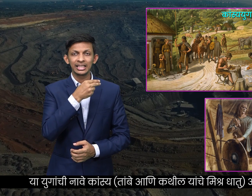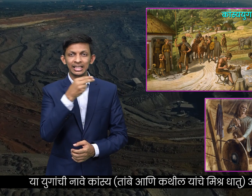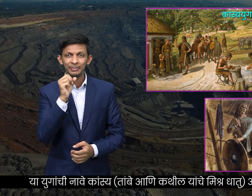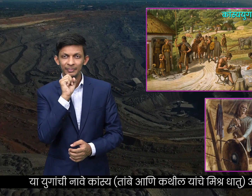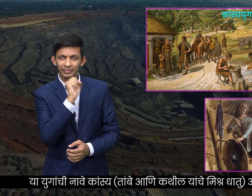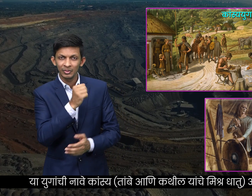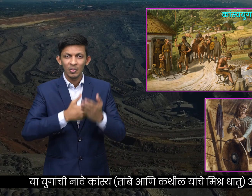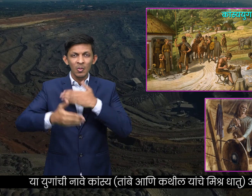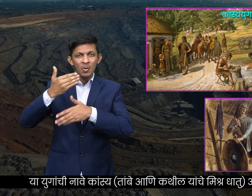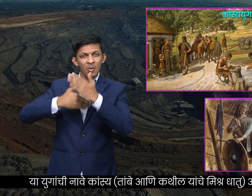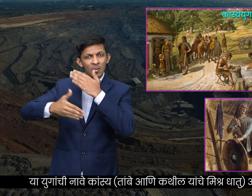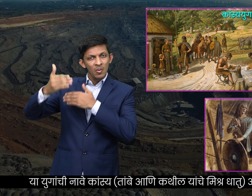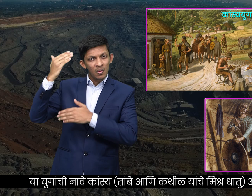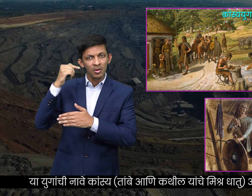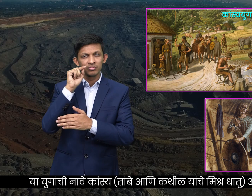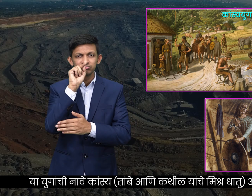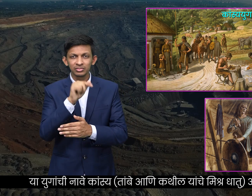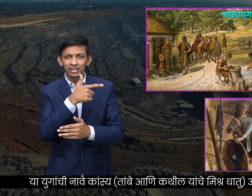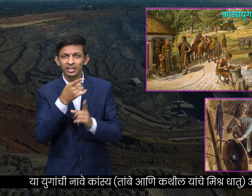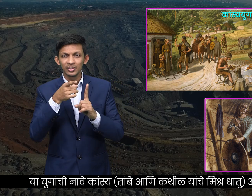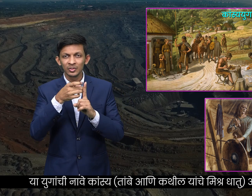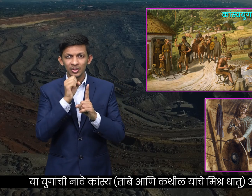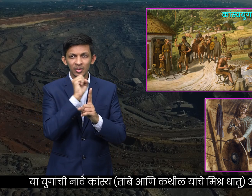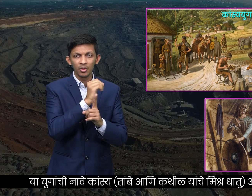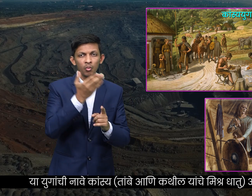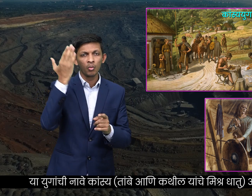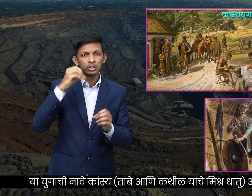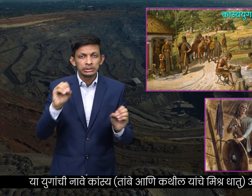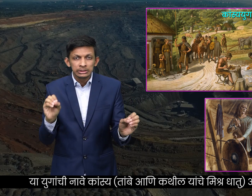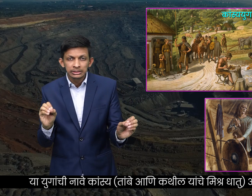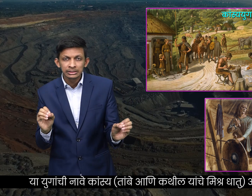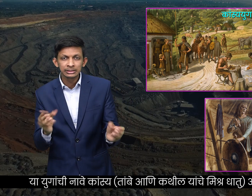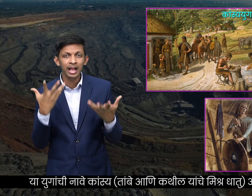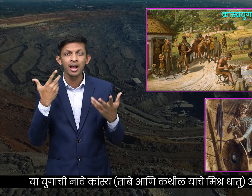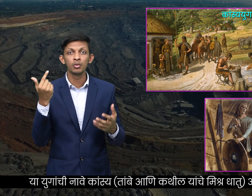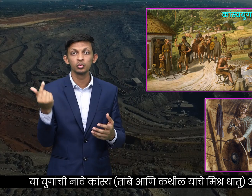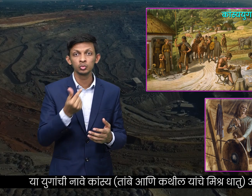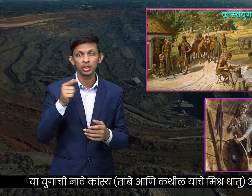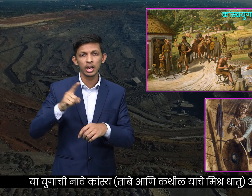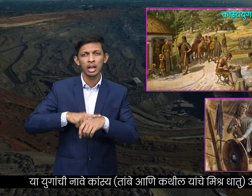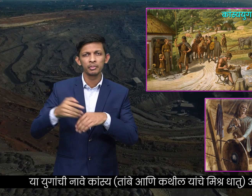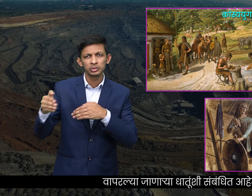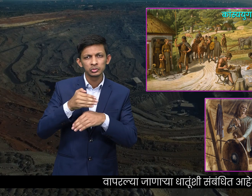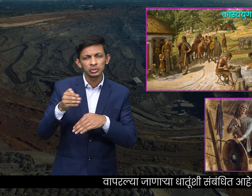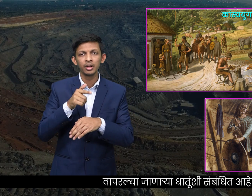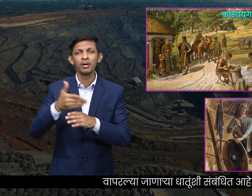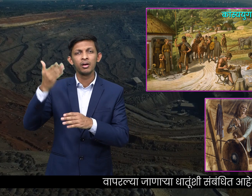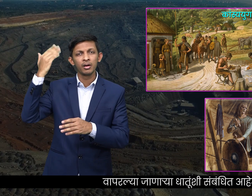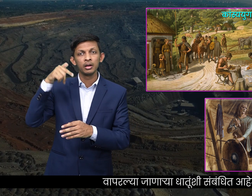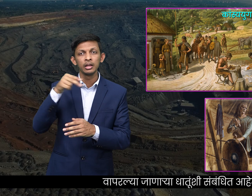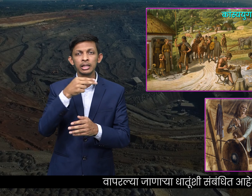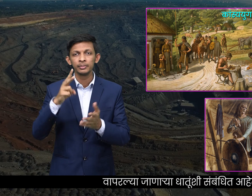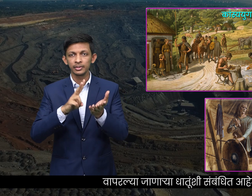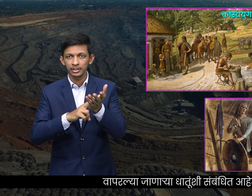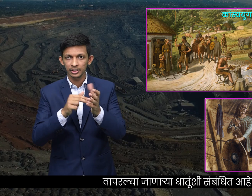या युगांची नावे कांस्य म्हणजेच तांबे आणि कथिल यांचे मिश्र धातू आणि लोखंड या युगात वापरल्या जाणाऱ्या